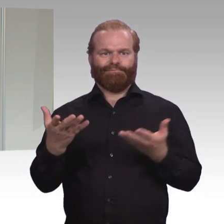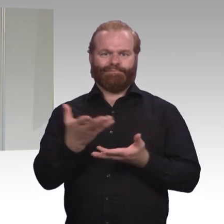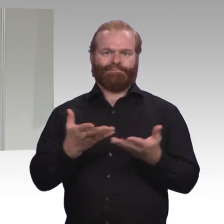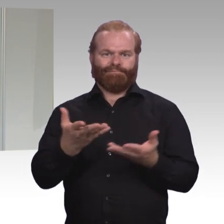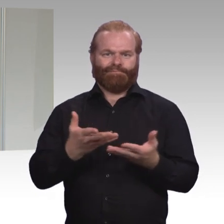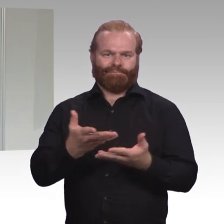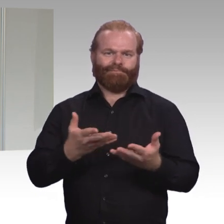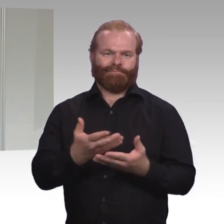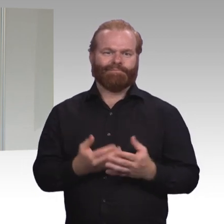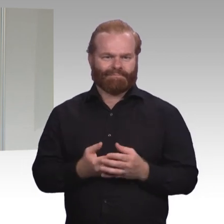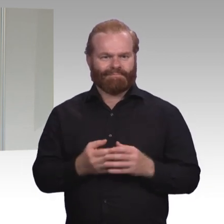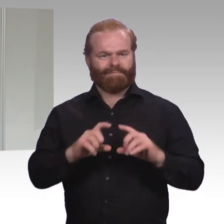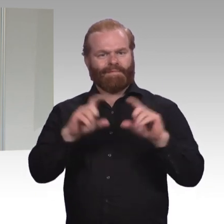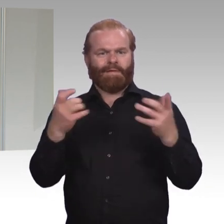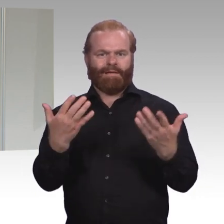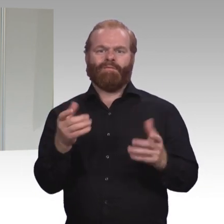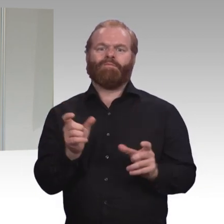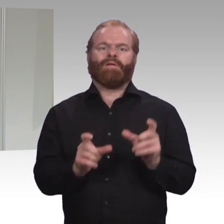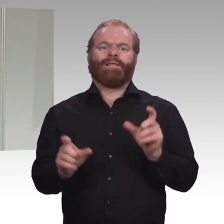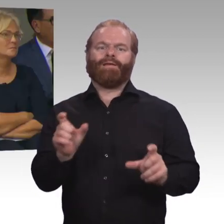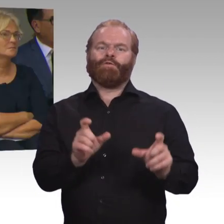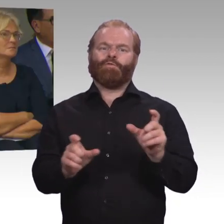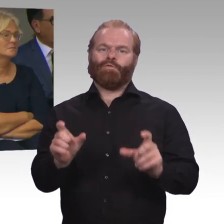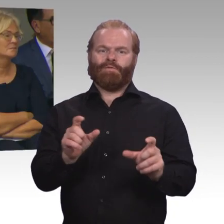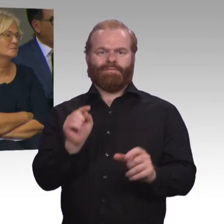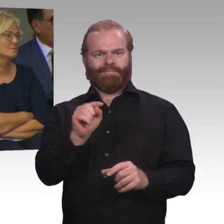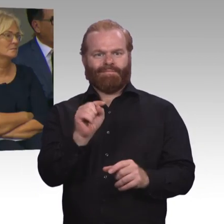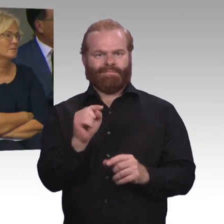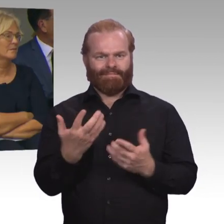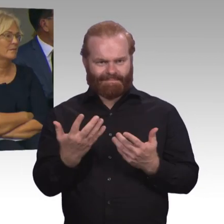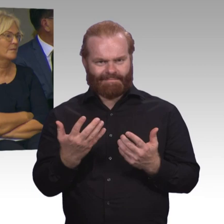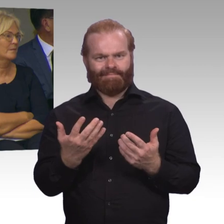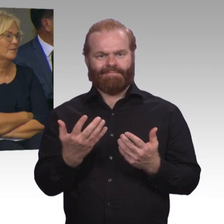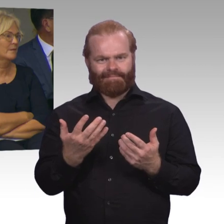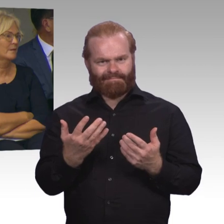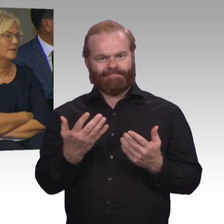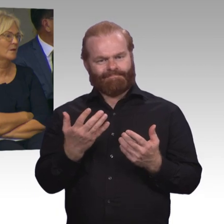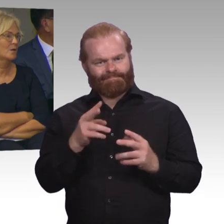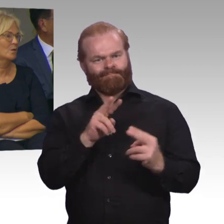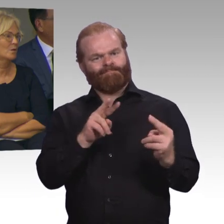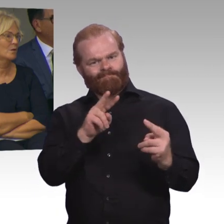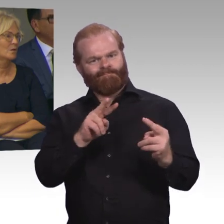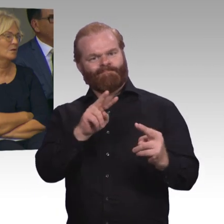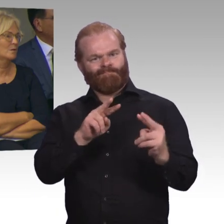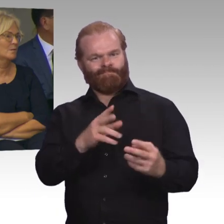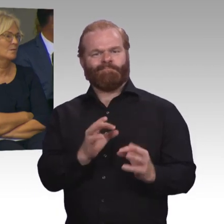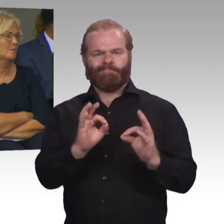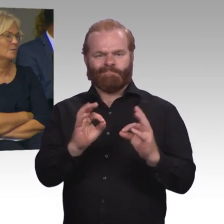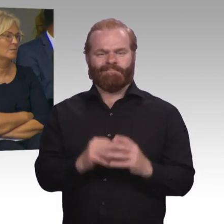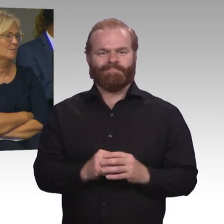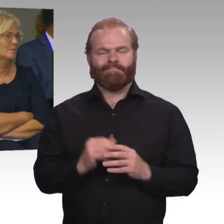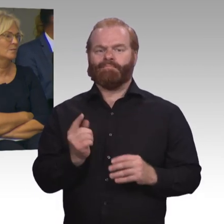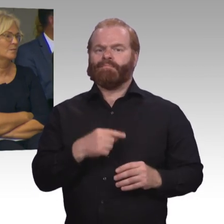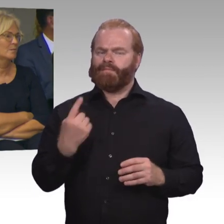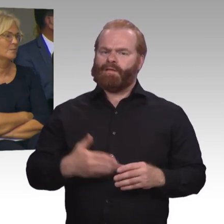als Parlament. Und wir gratulieren Ihnen sehr herzlich, sehr geehrte Frau Ministerin, zur Übernahme dieses so wichtigen Amtes. Wir wünschen Ihnen alles